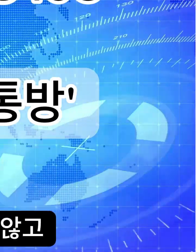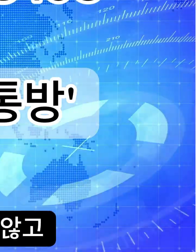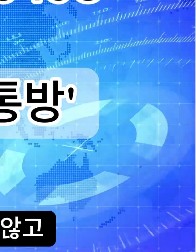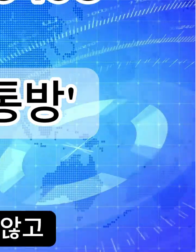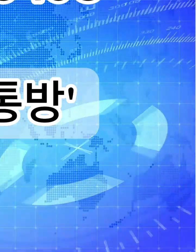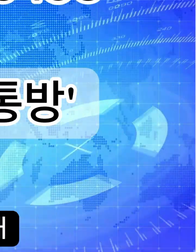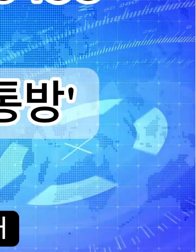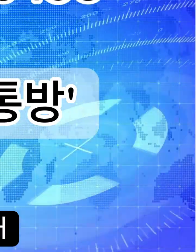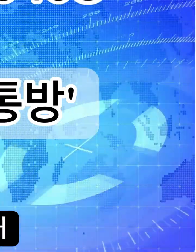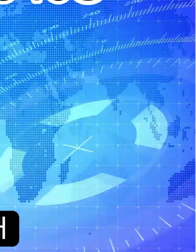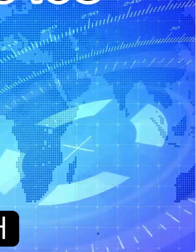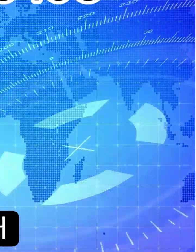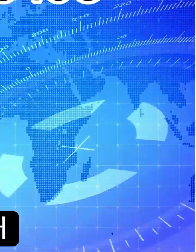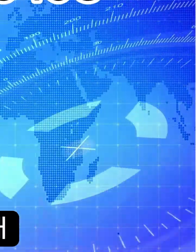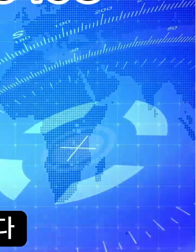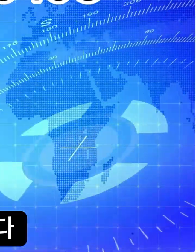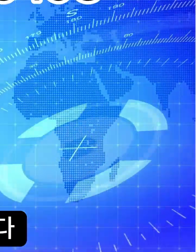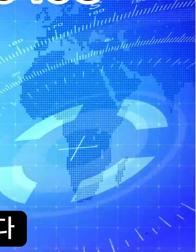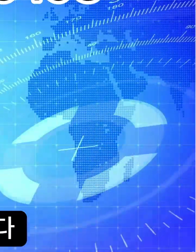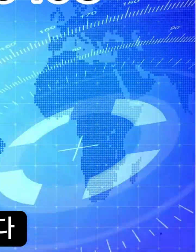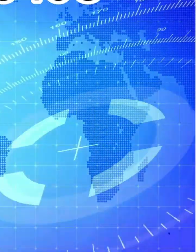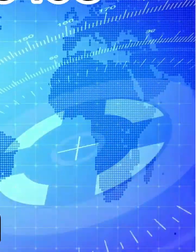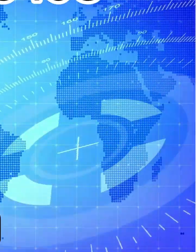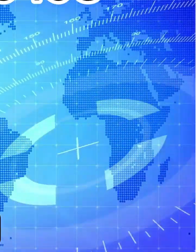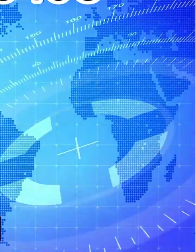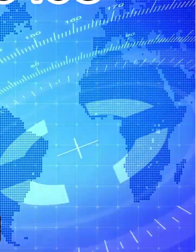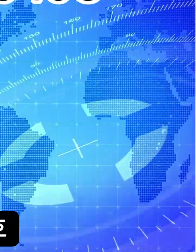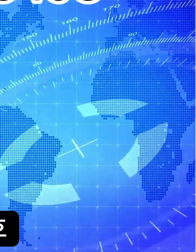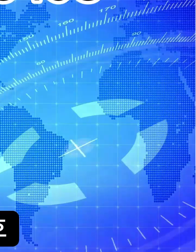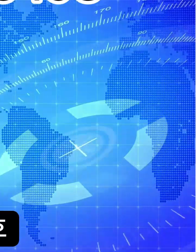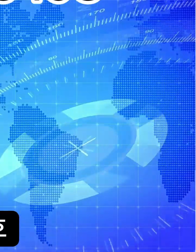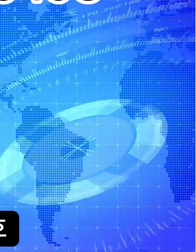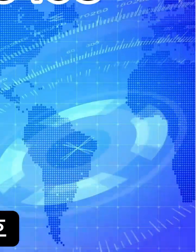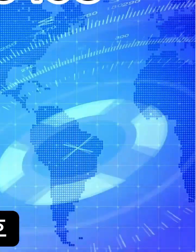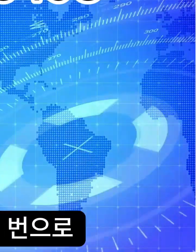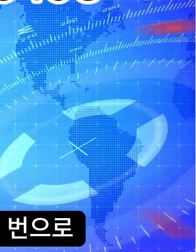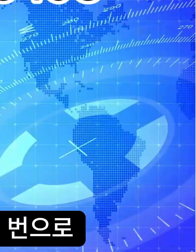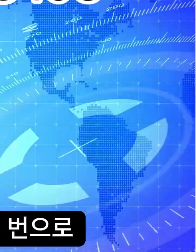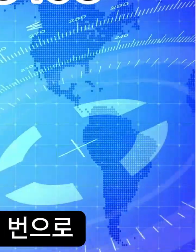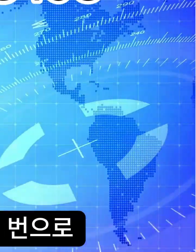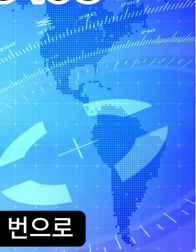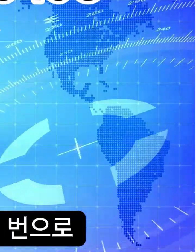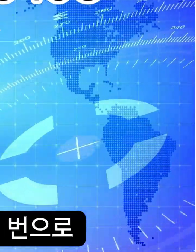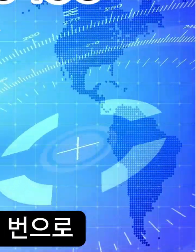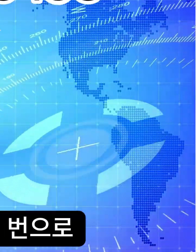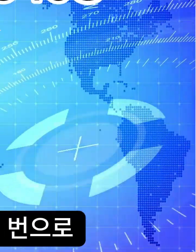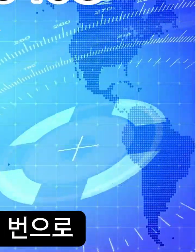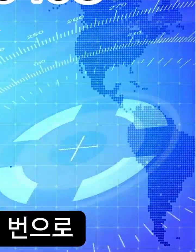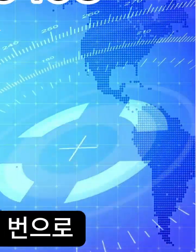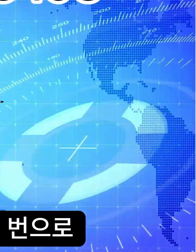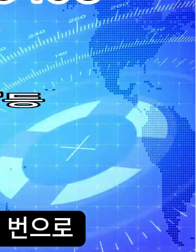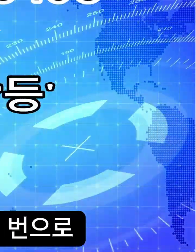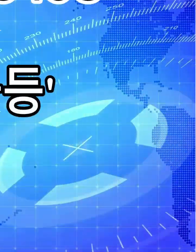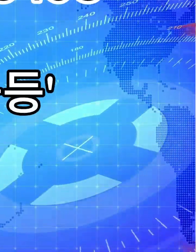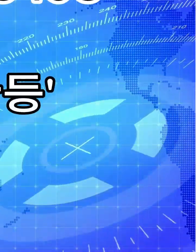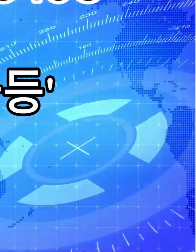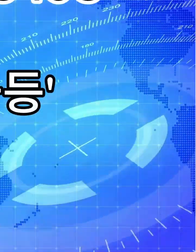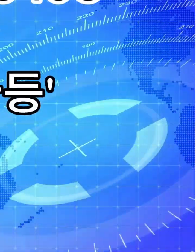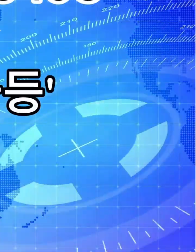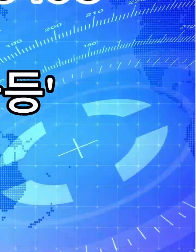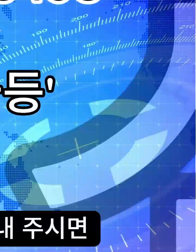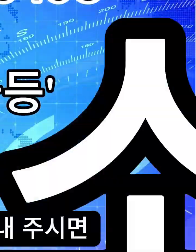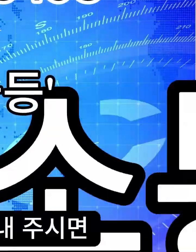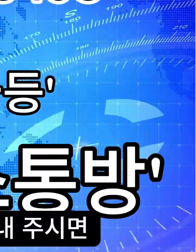한 분 놓치지 않고 모두 입장 안내 해드리겠습니다. 이해되시죠? 그래서 제 번호 010-7977-5498번으로